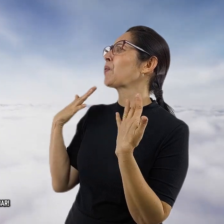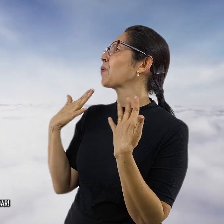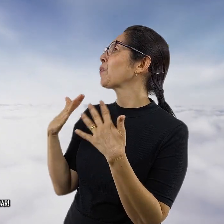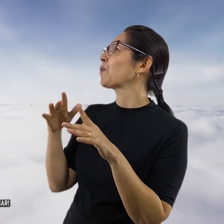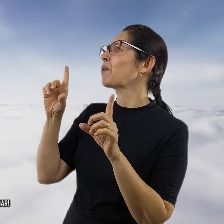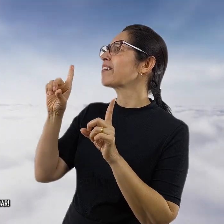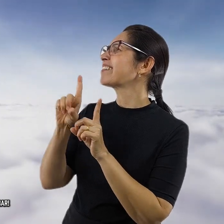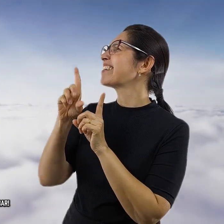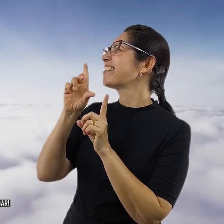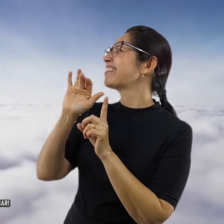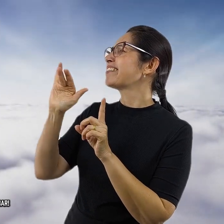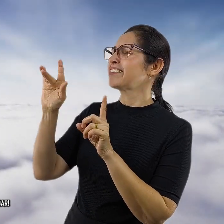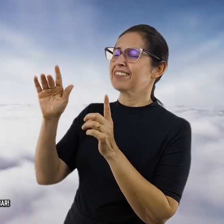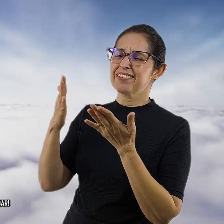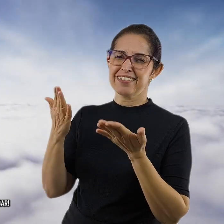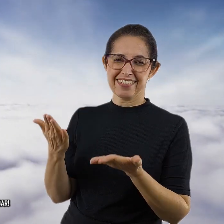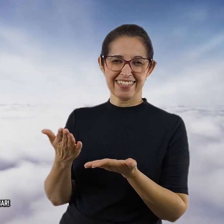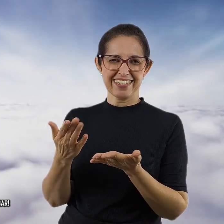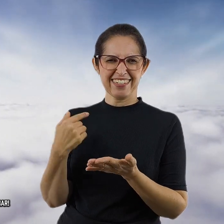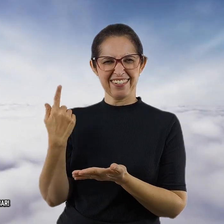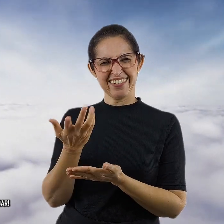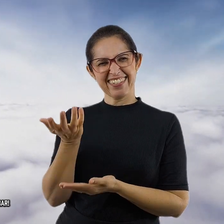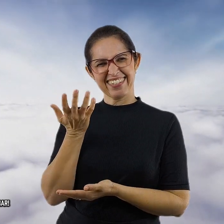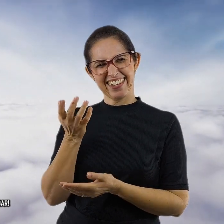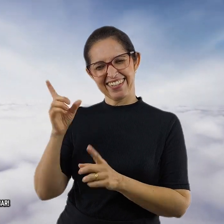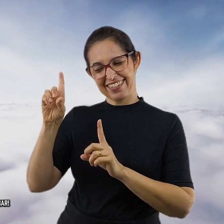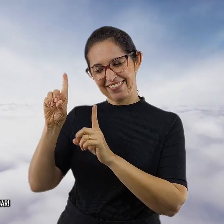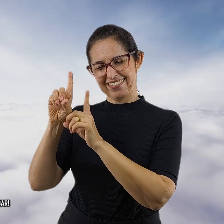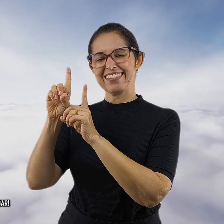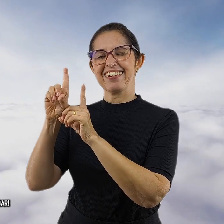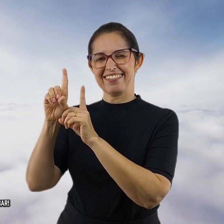nós almejamos esse dia. De pé, irmãos,